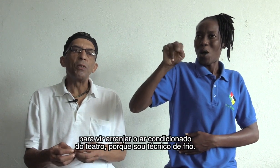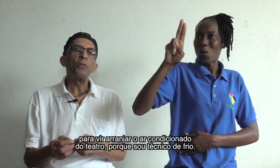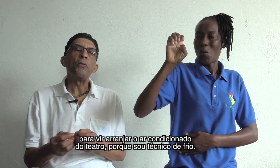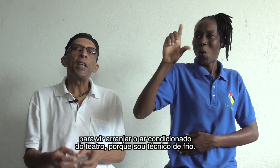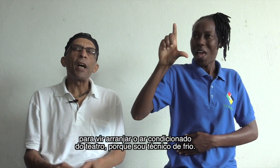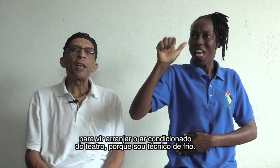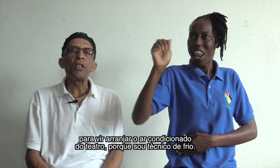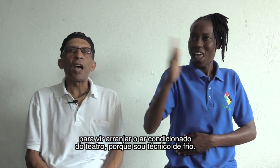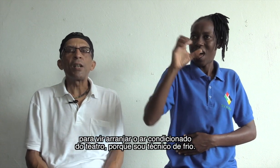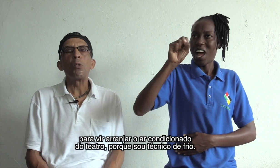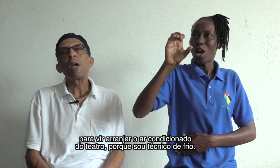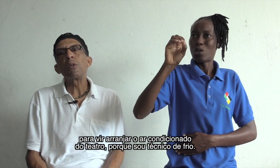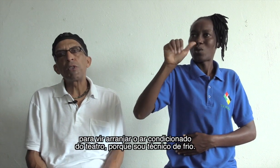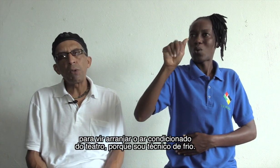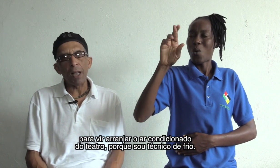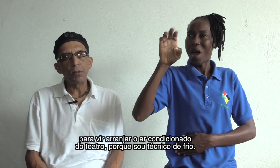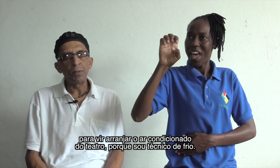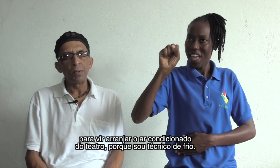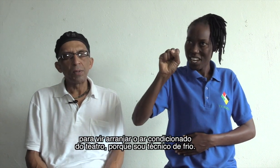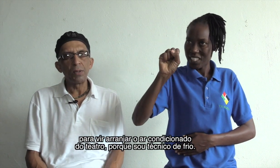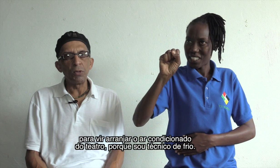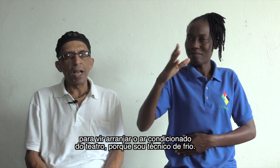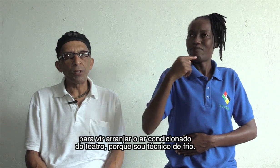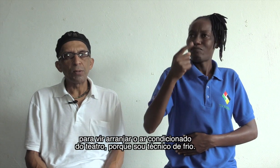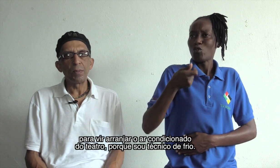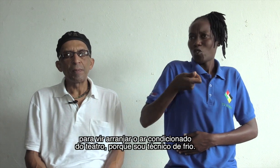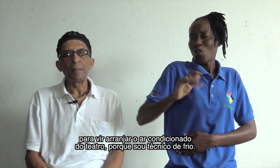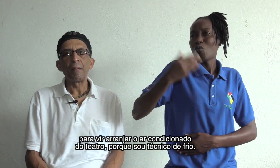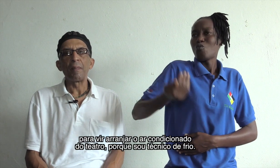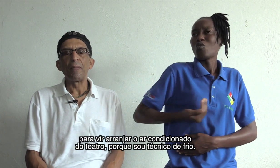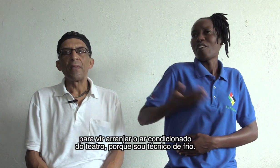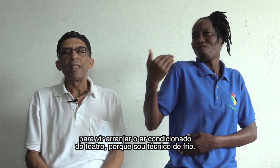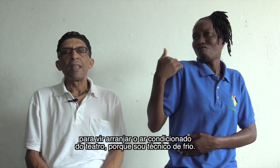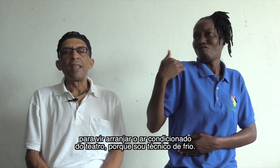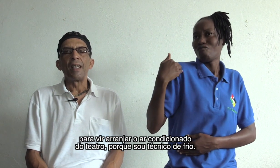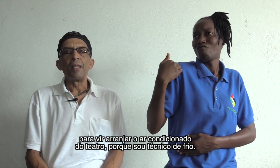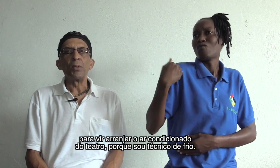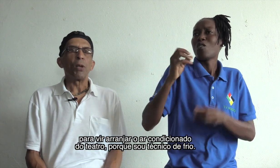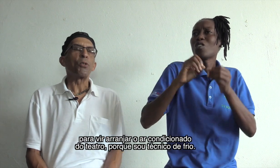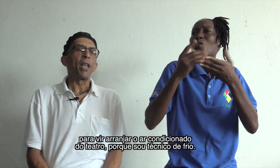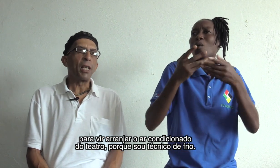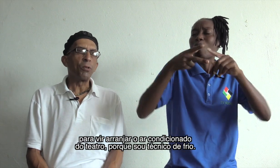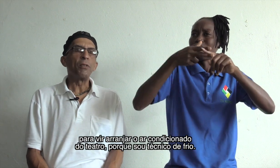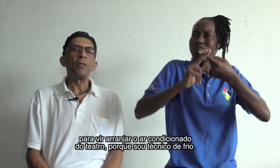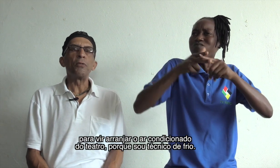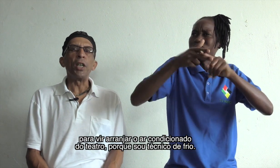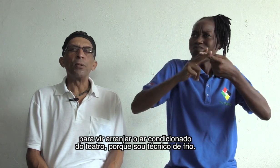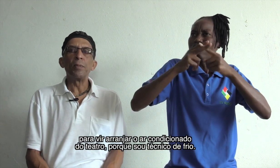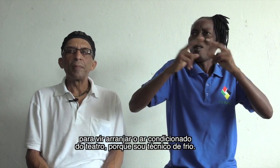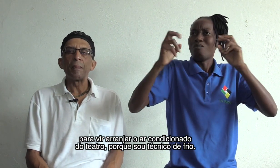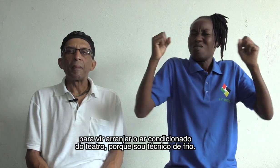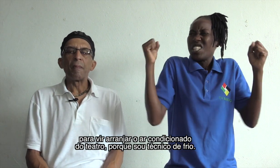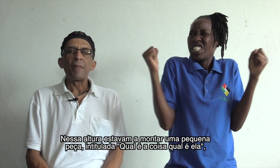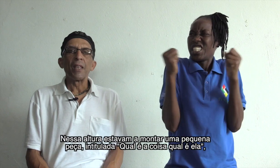para vir arranjar o ar-condicionado do teatro. Porque eu sou técnico de